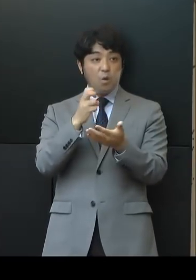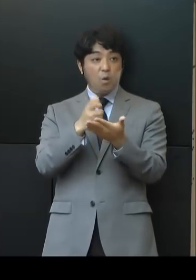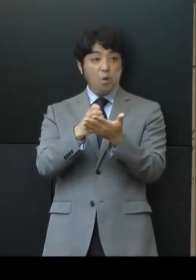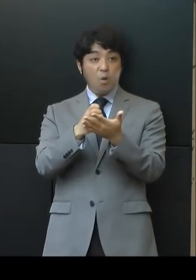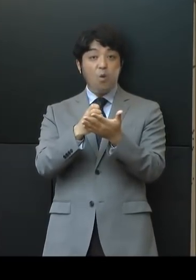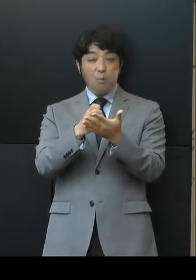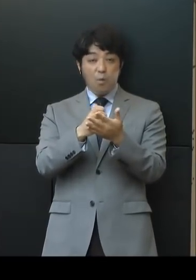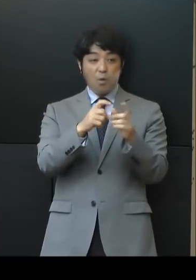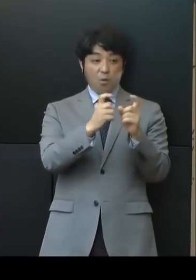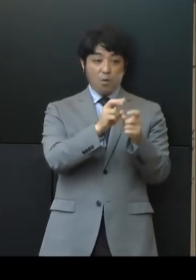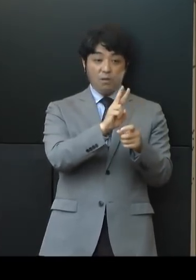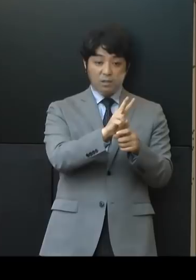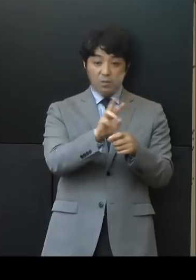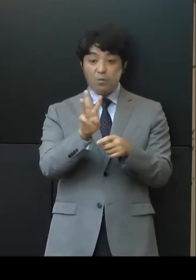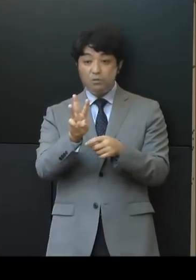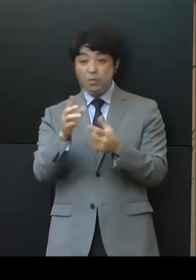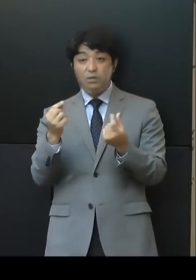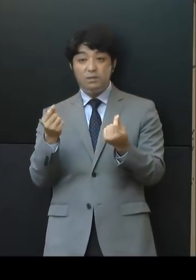ということで、